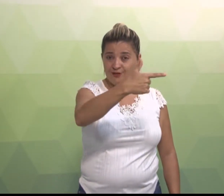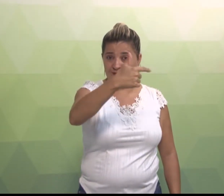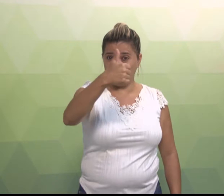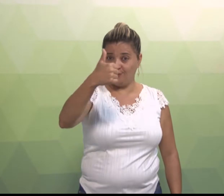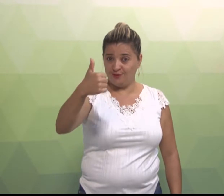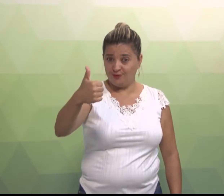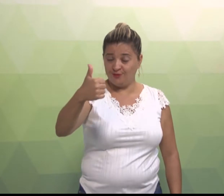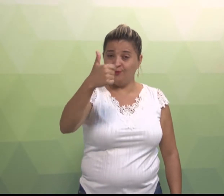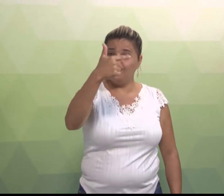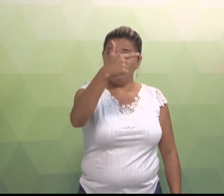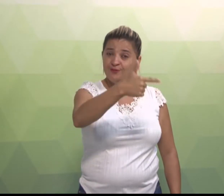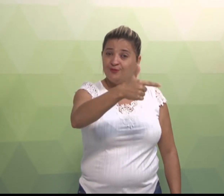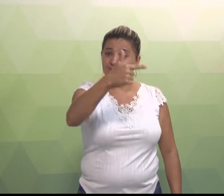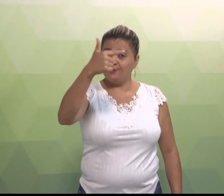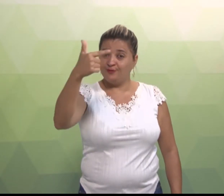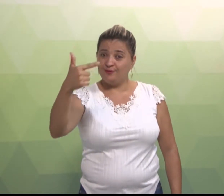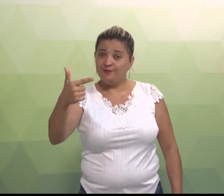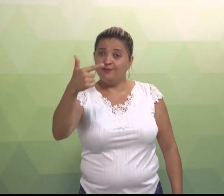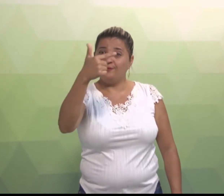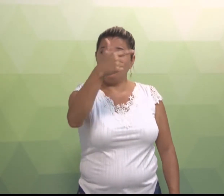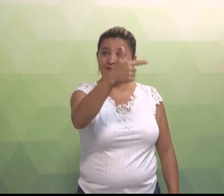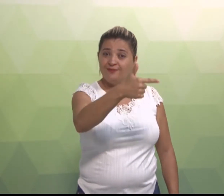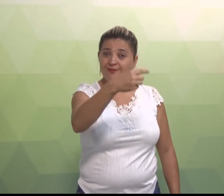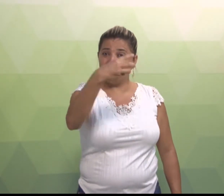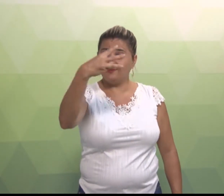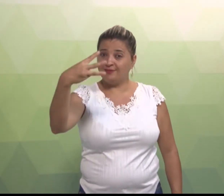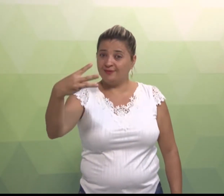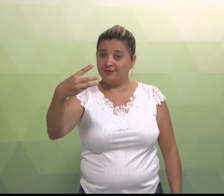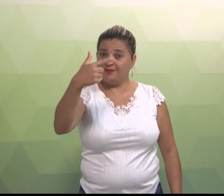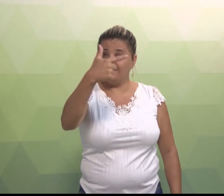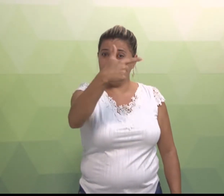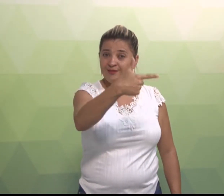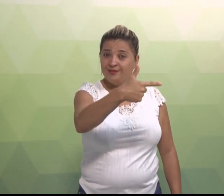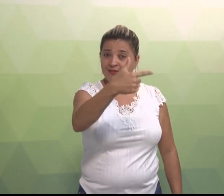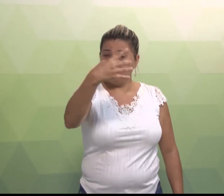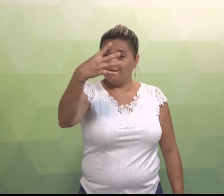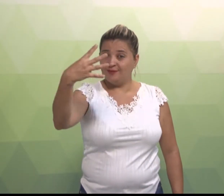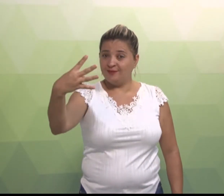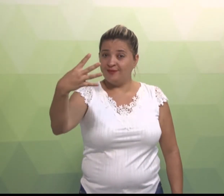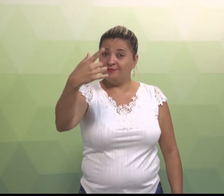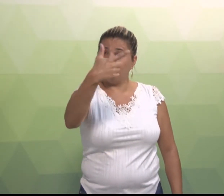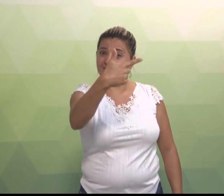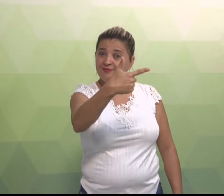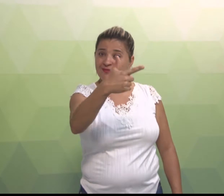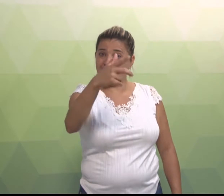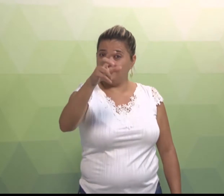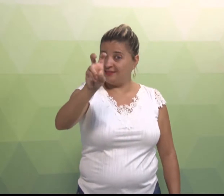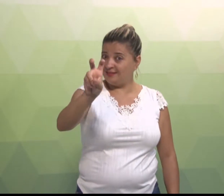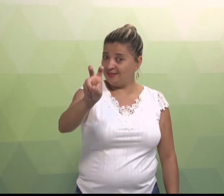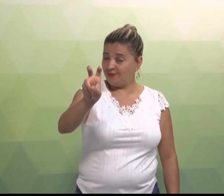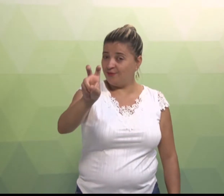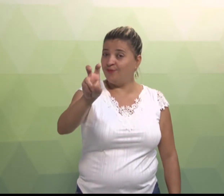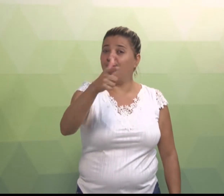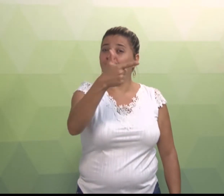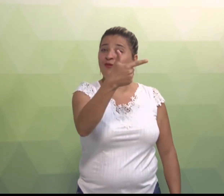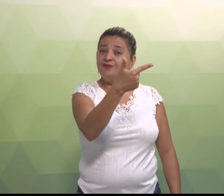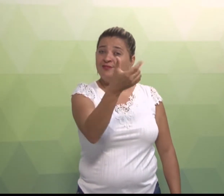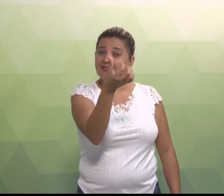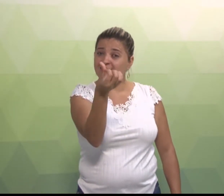21, 22, 23, 24, 25,